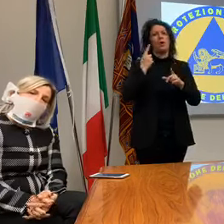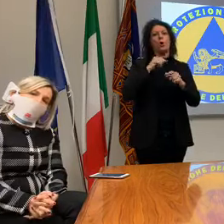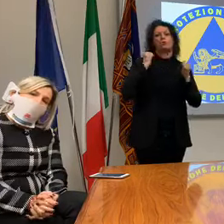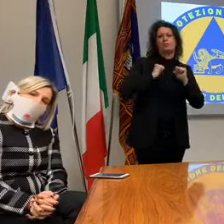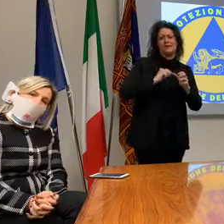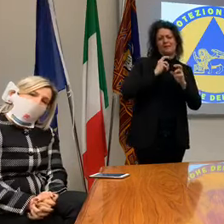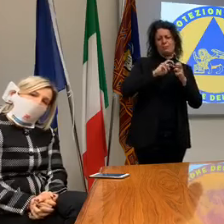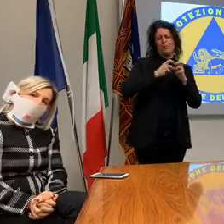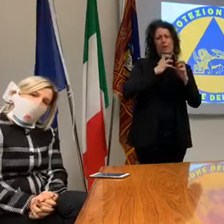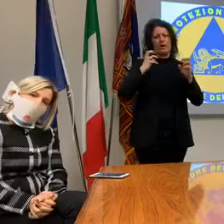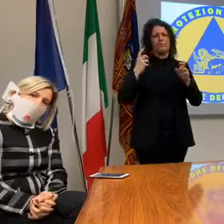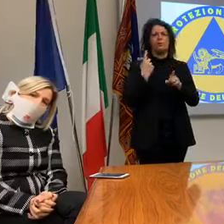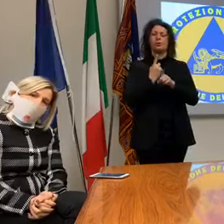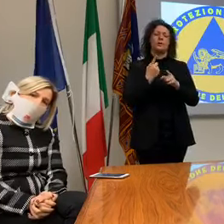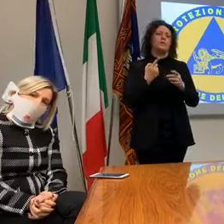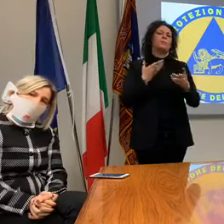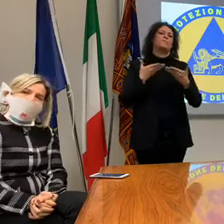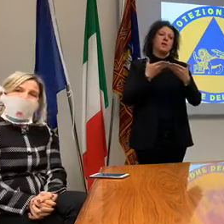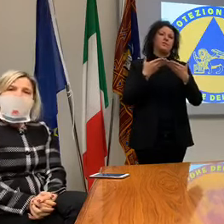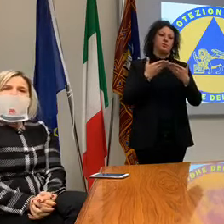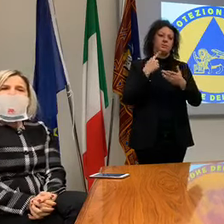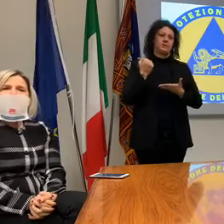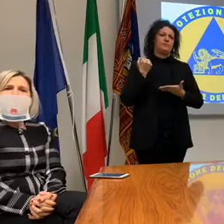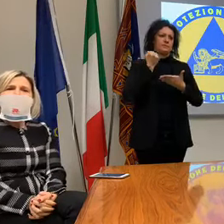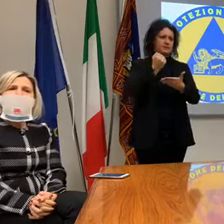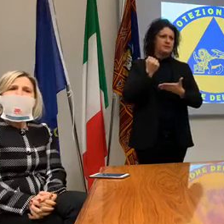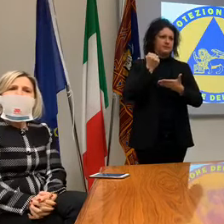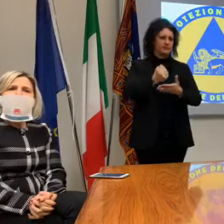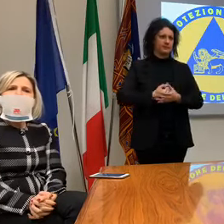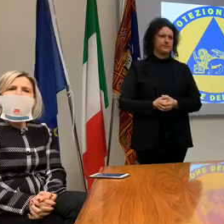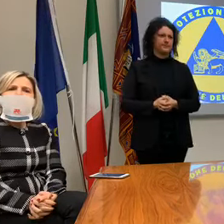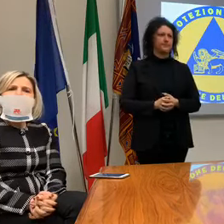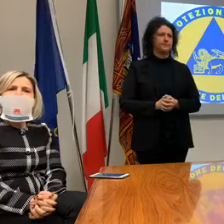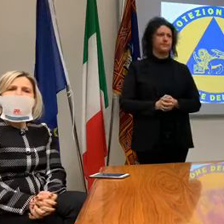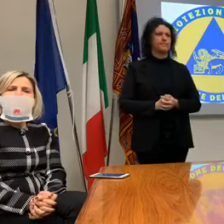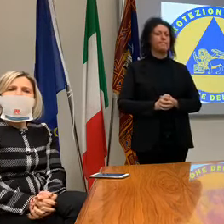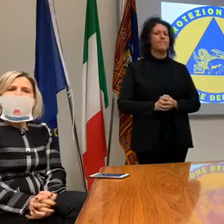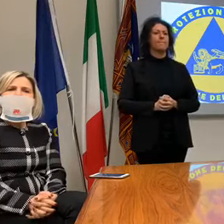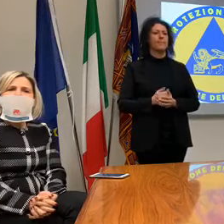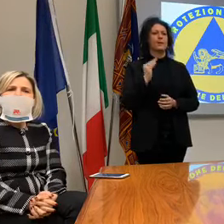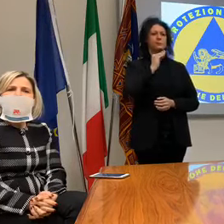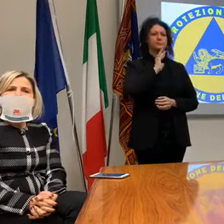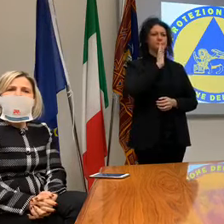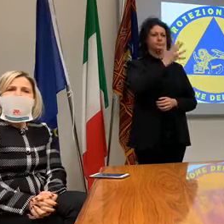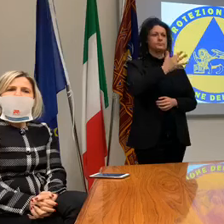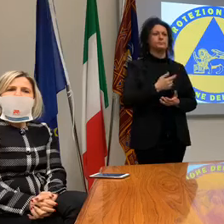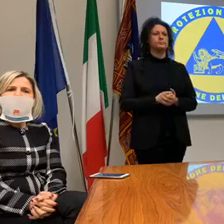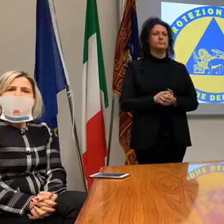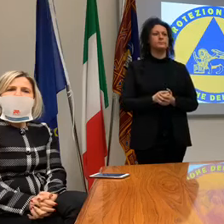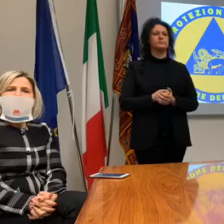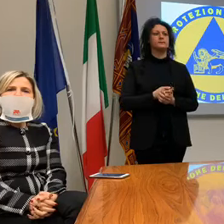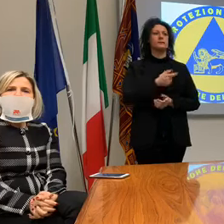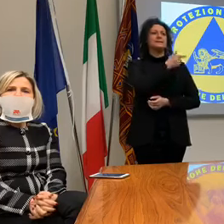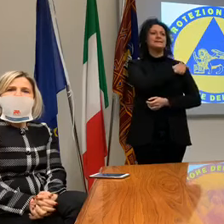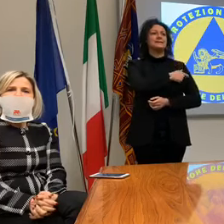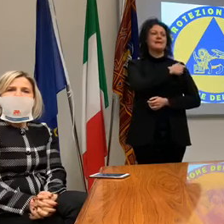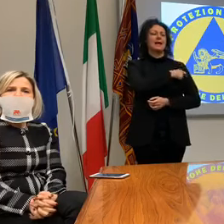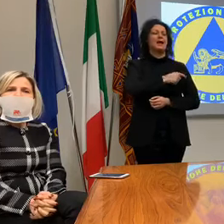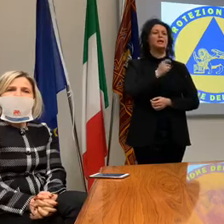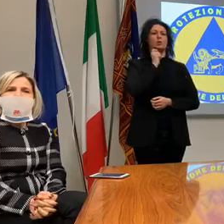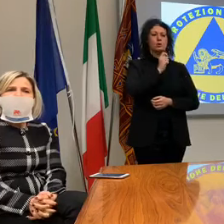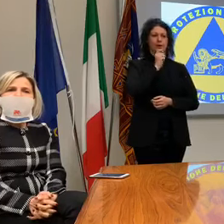l'ultima domanda. La Regione del Veneto, capofila con il Sindacato dei giornalisti del Veneto, è in tutta Italia a tutela dei miei giornalisti